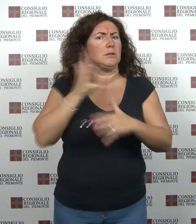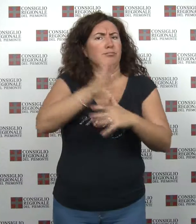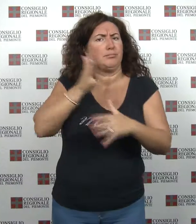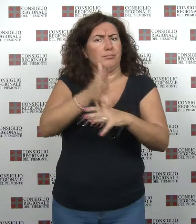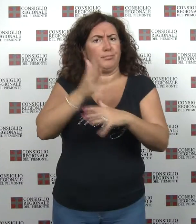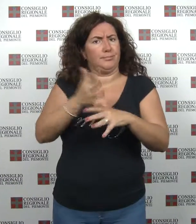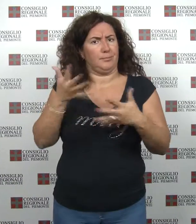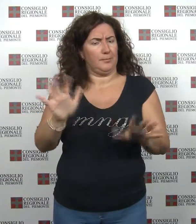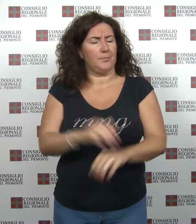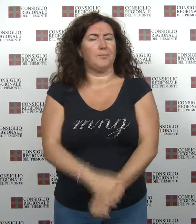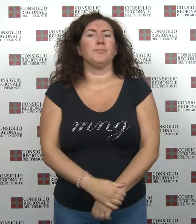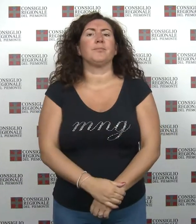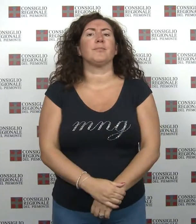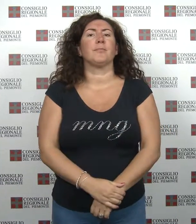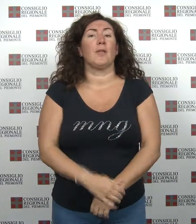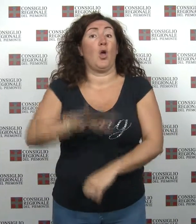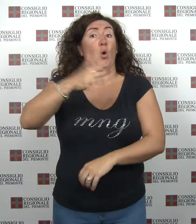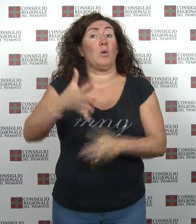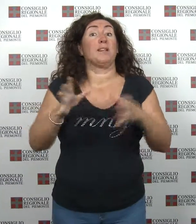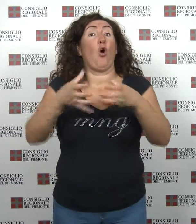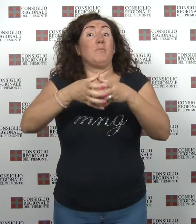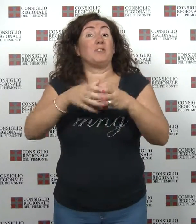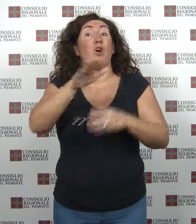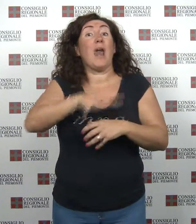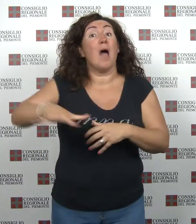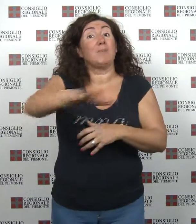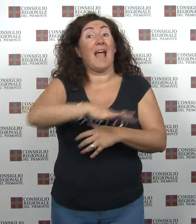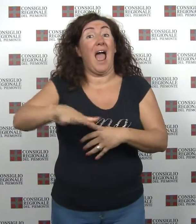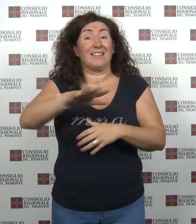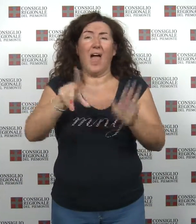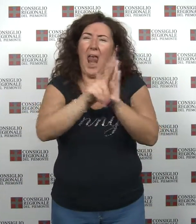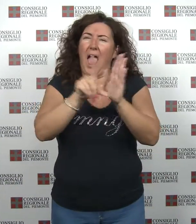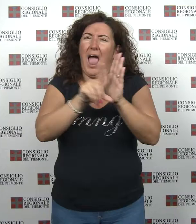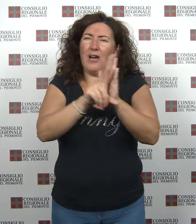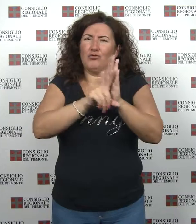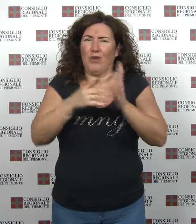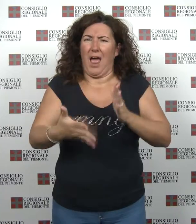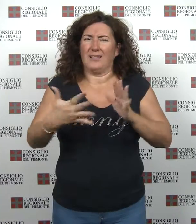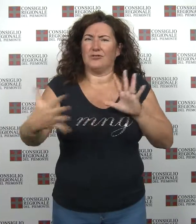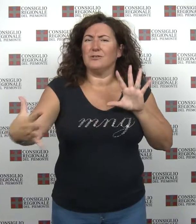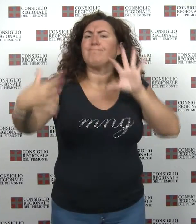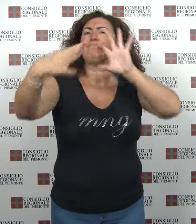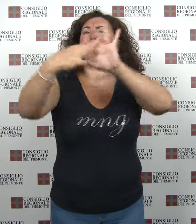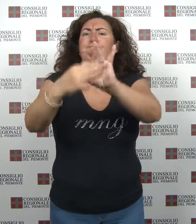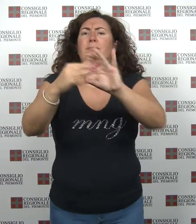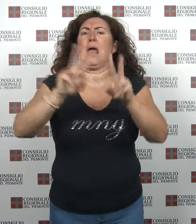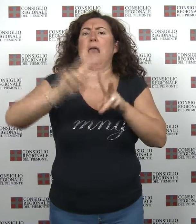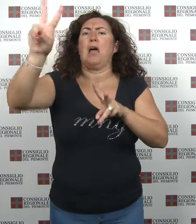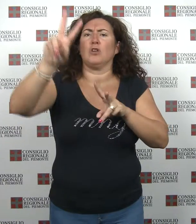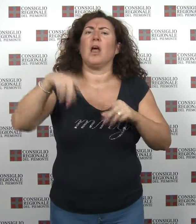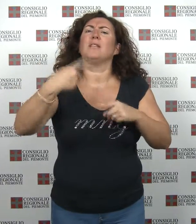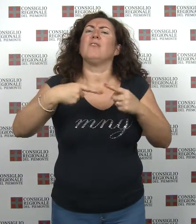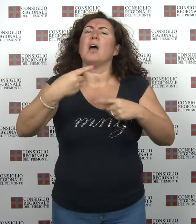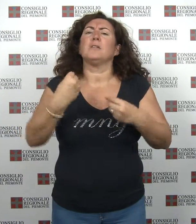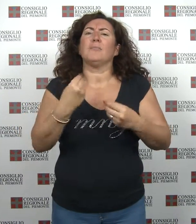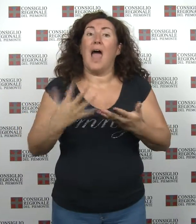La 5ª Commissione Ambiente ha modificato la legge vigente in sintonia con la normativa nazionale, stabilendo che per la raccolta dei funghi non sarà